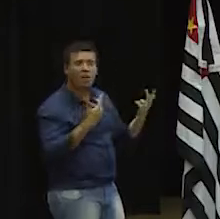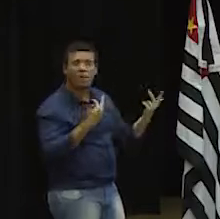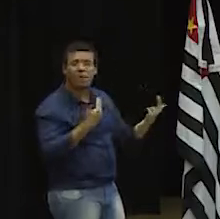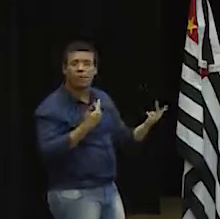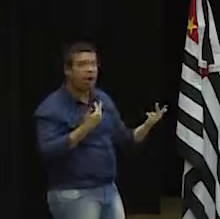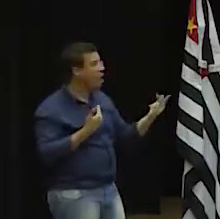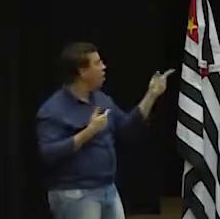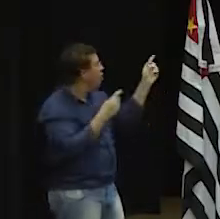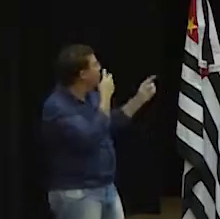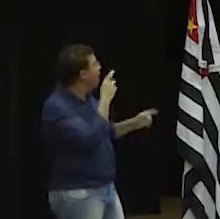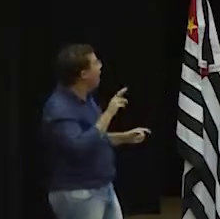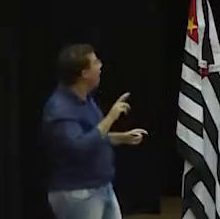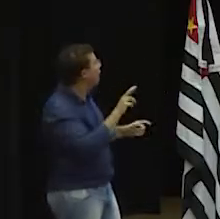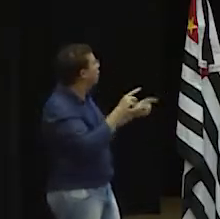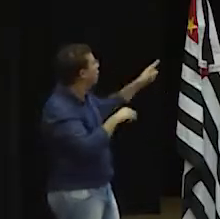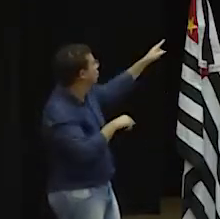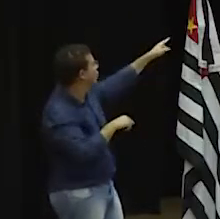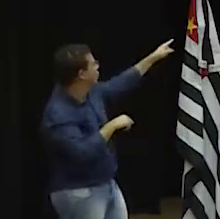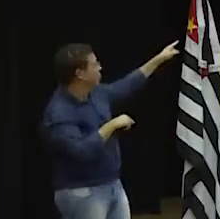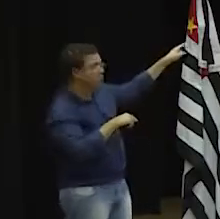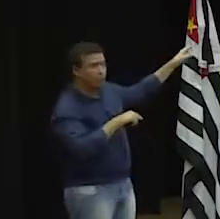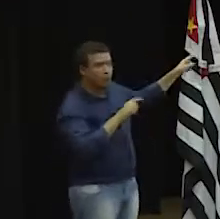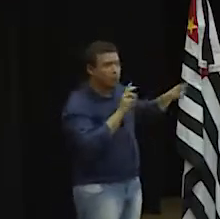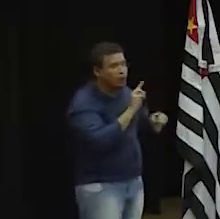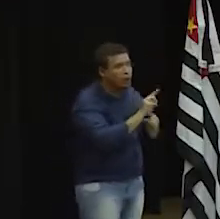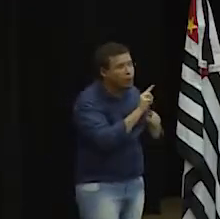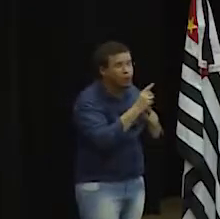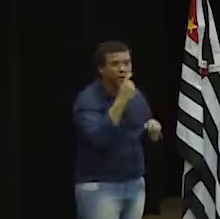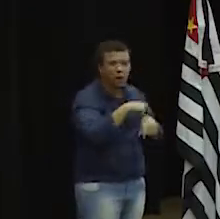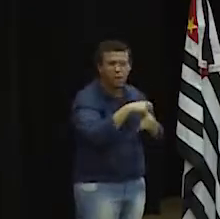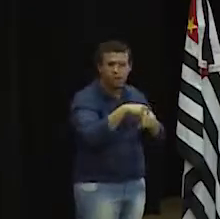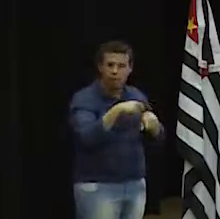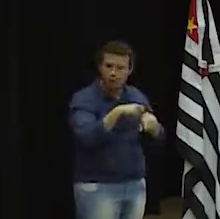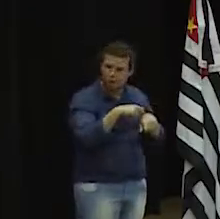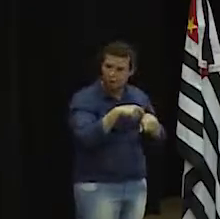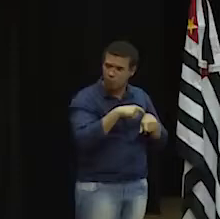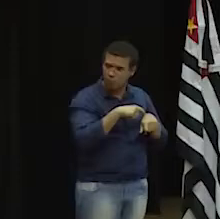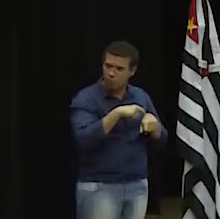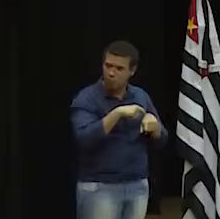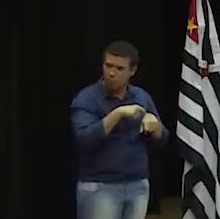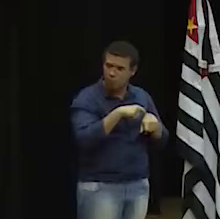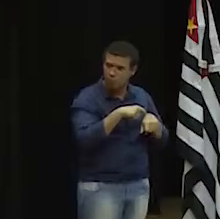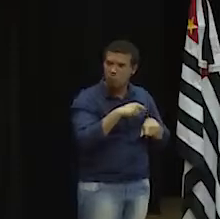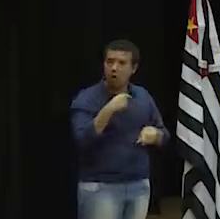disse que ele queria ser como o rato que cuida do morango na história.